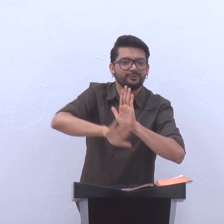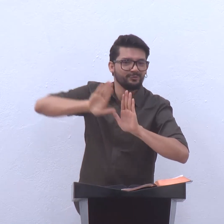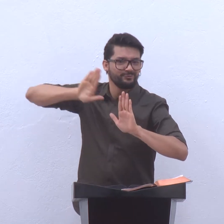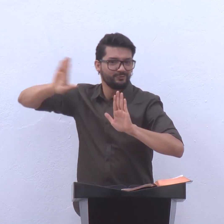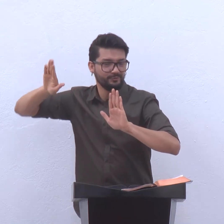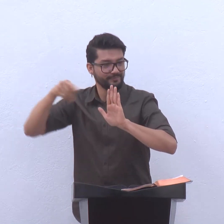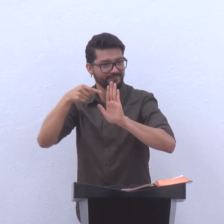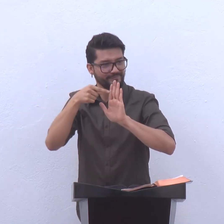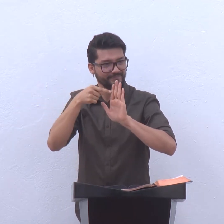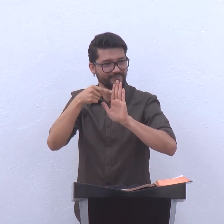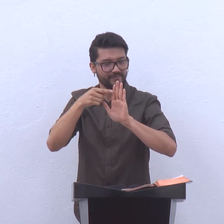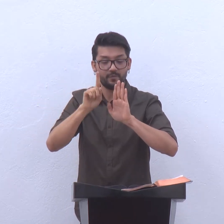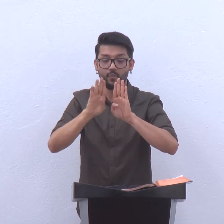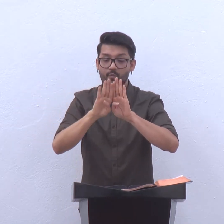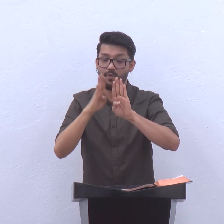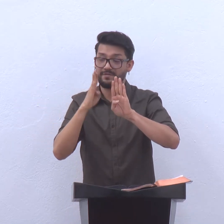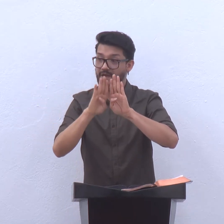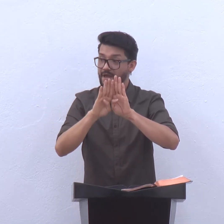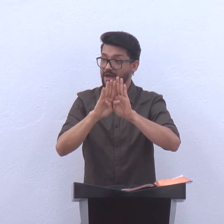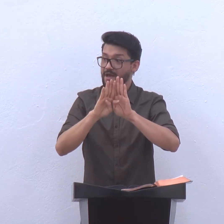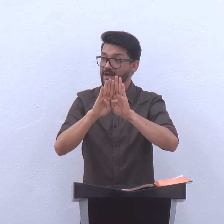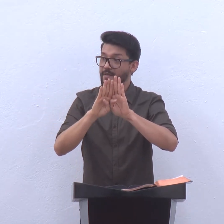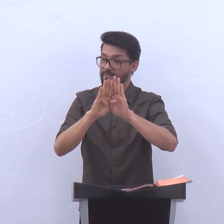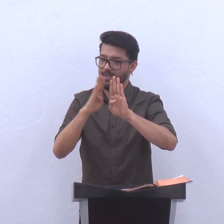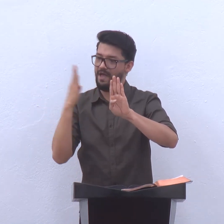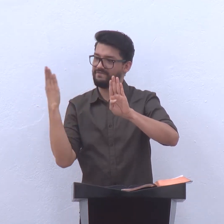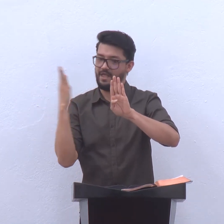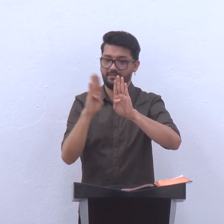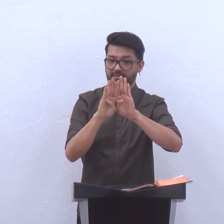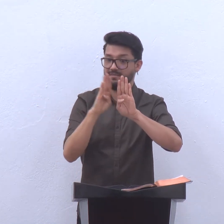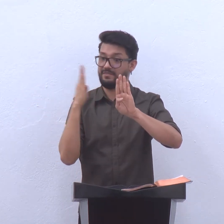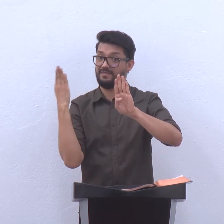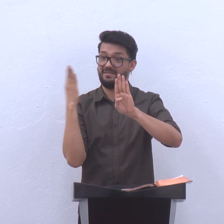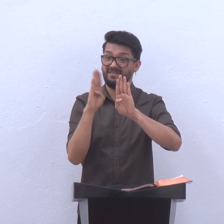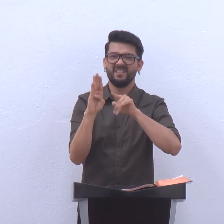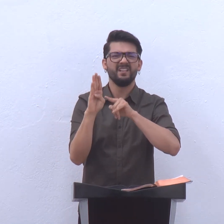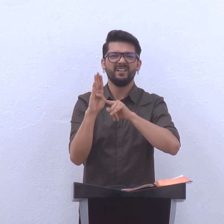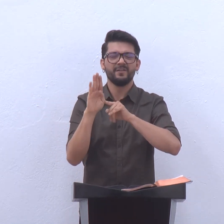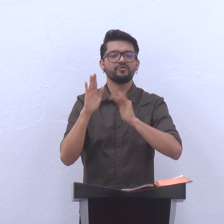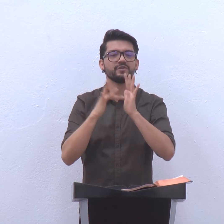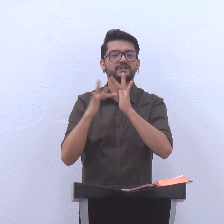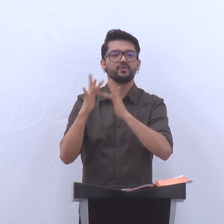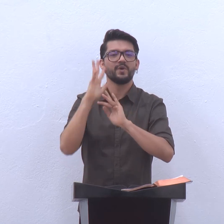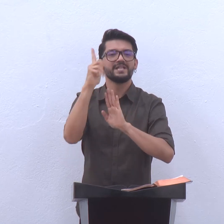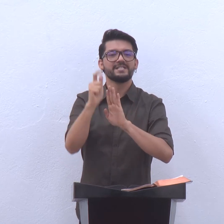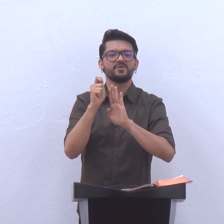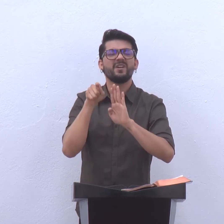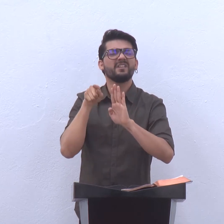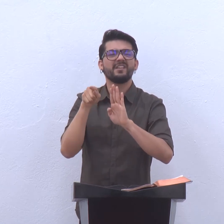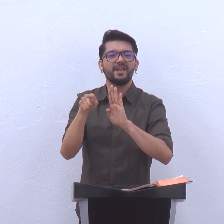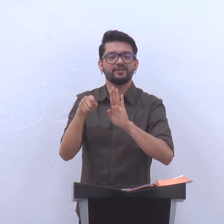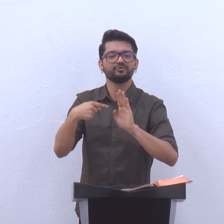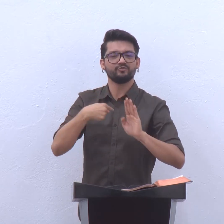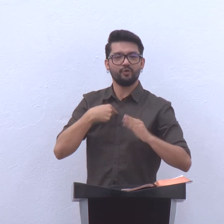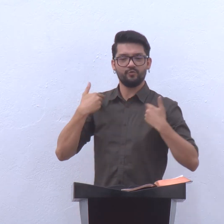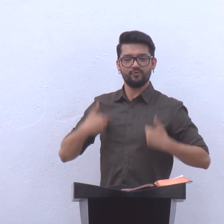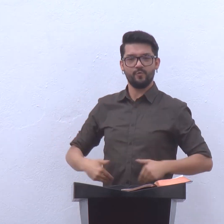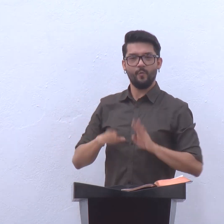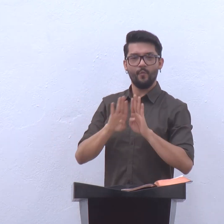¿Qué significa esto? Viene del templo las aguas. Quiere decir que Dios es fuente de esas aguas. ¿Pero por dónde